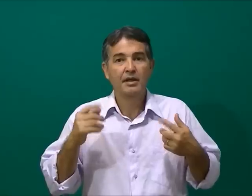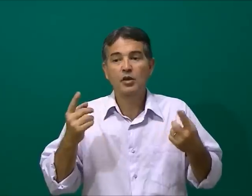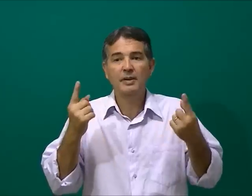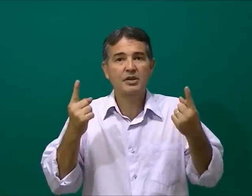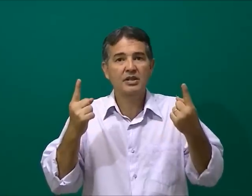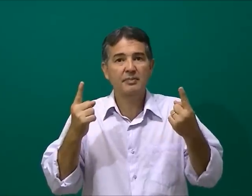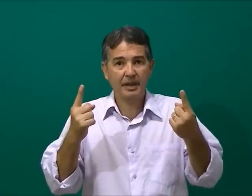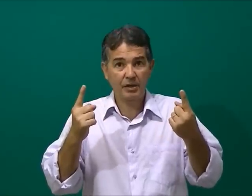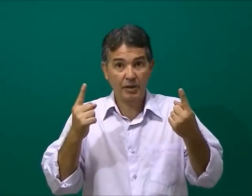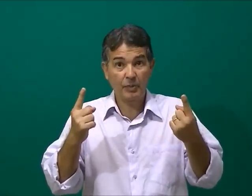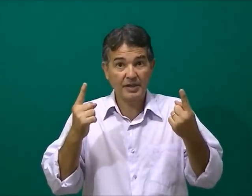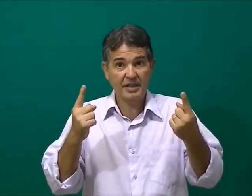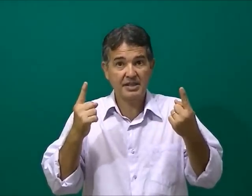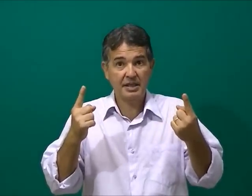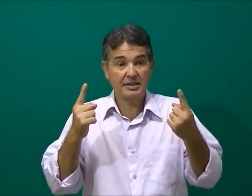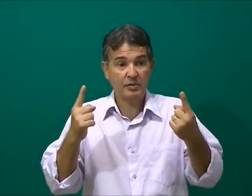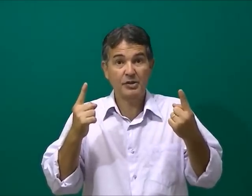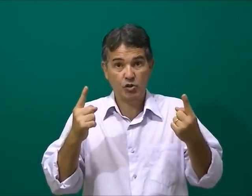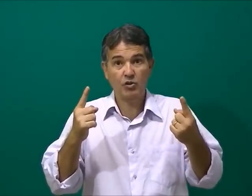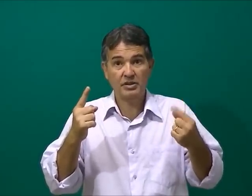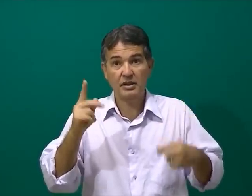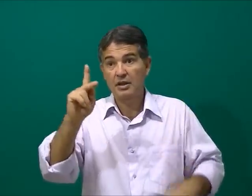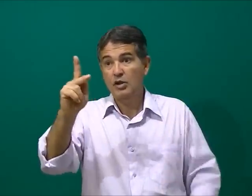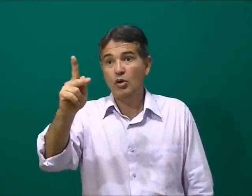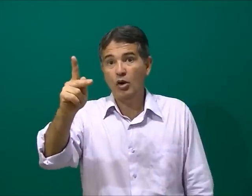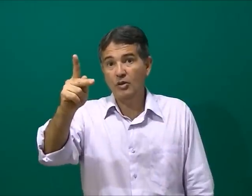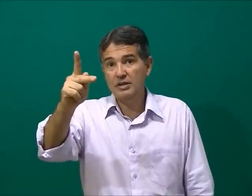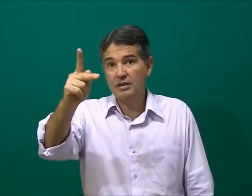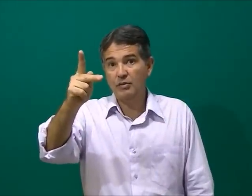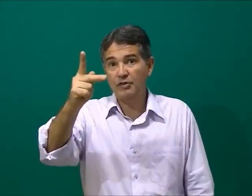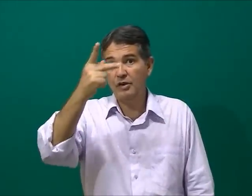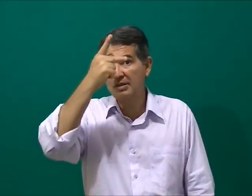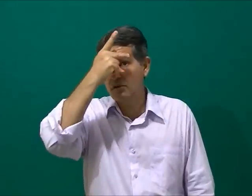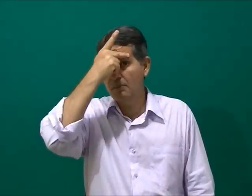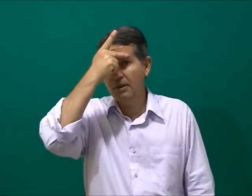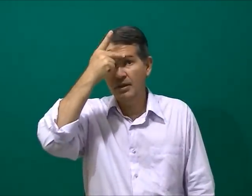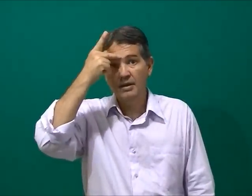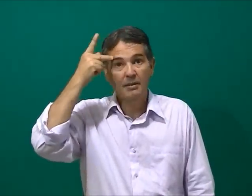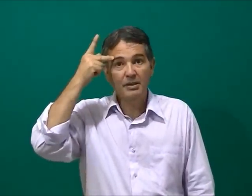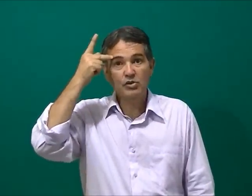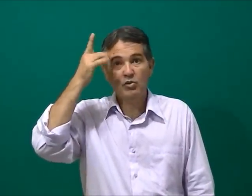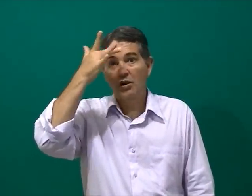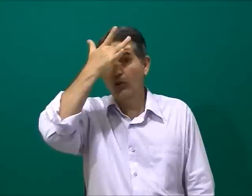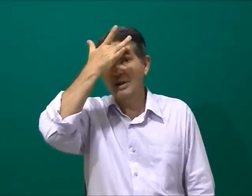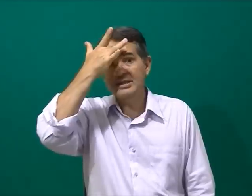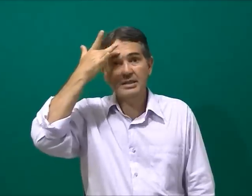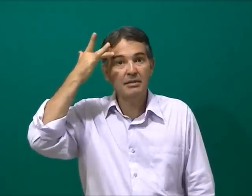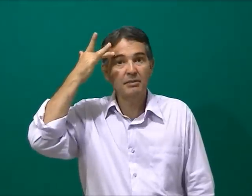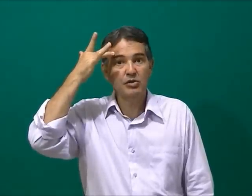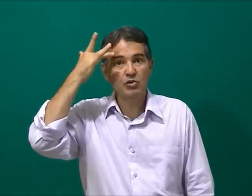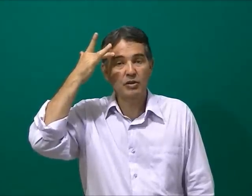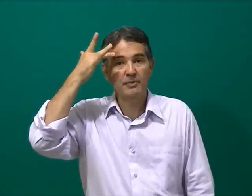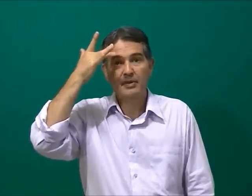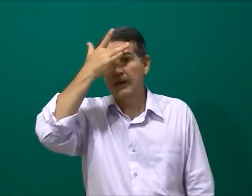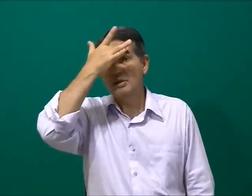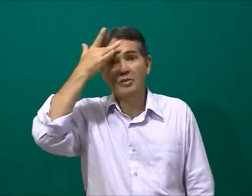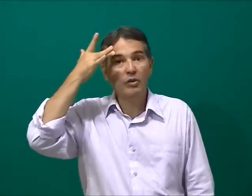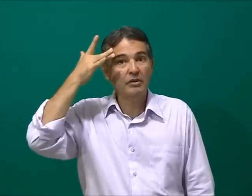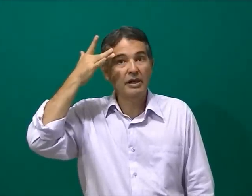Então, para que eu possa dizer que são pessoas, eu coloco a configuração em P, pessoa, ou assim, pessoa. Então, isso